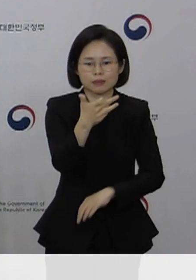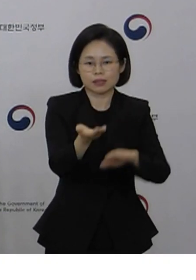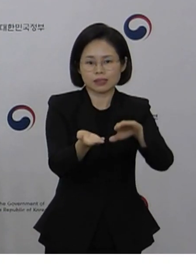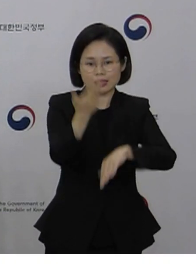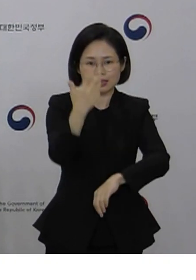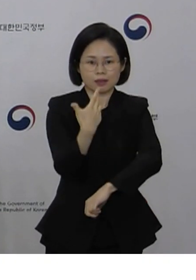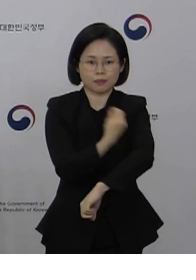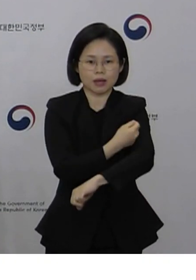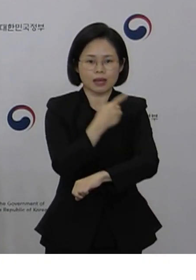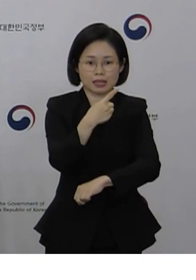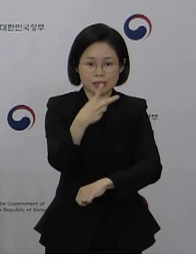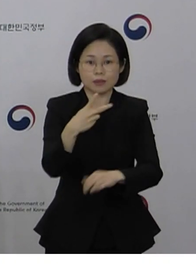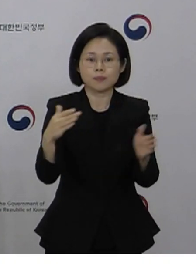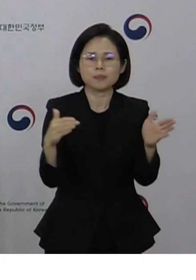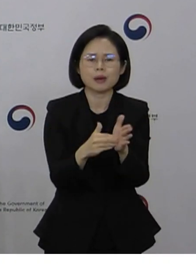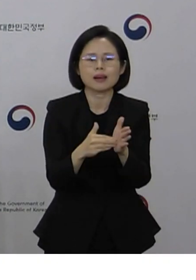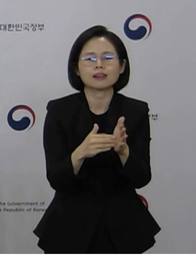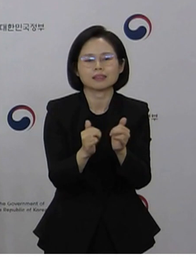완료자를 대상으로 합니다.